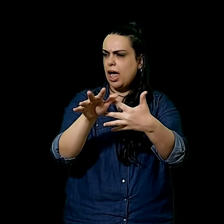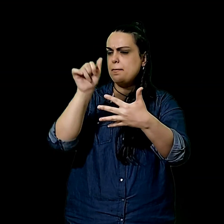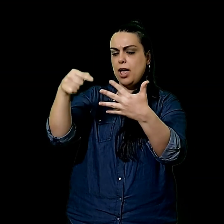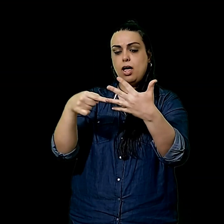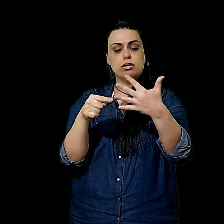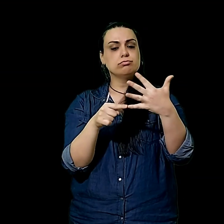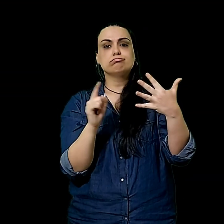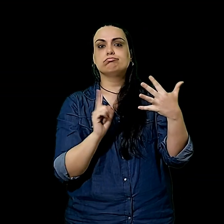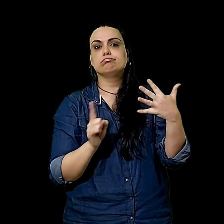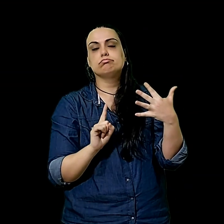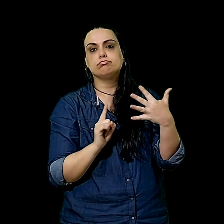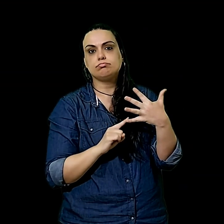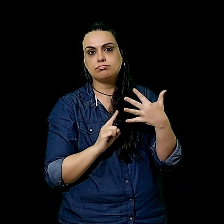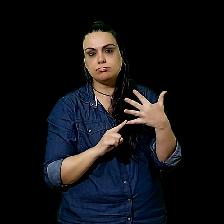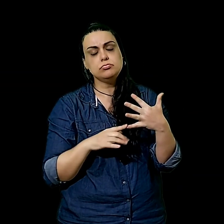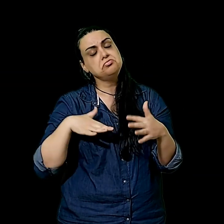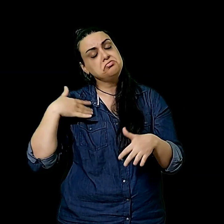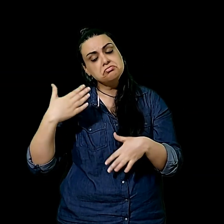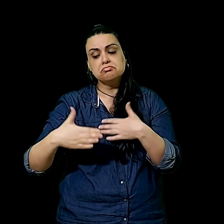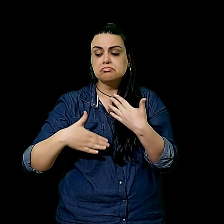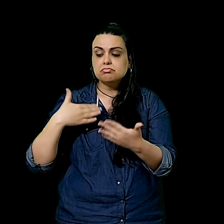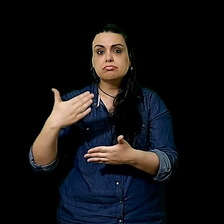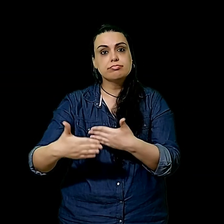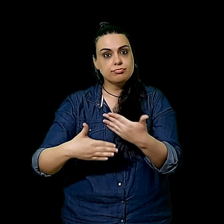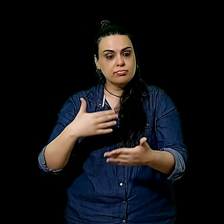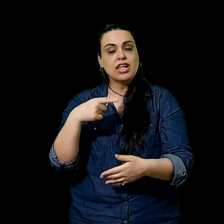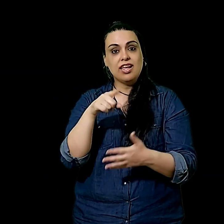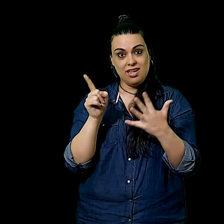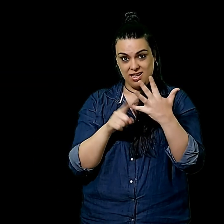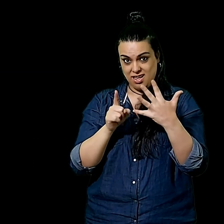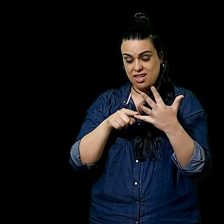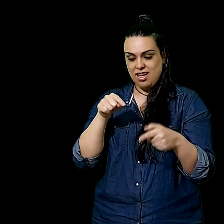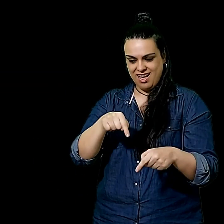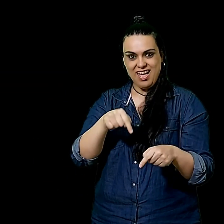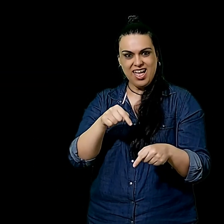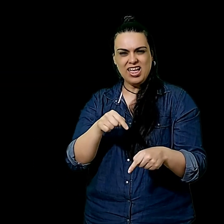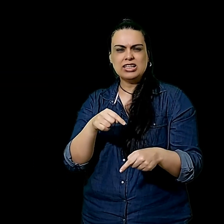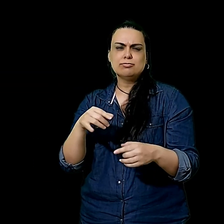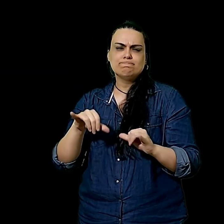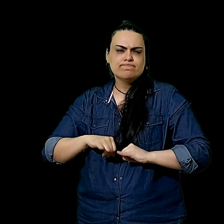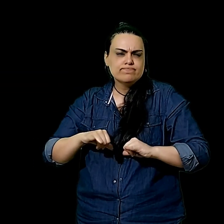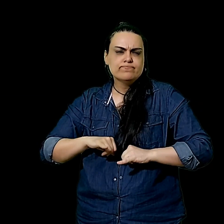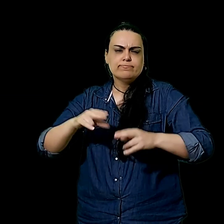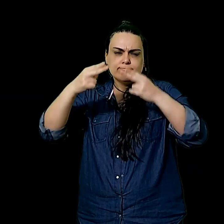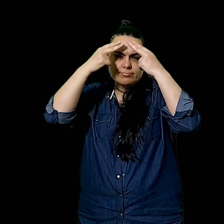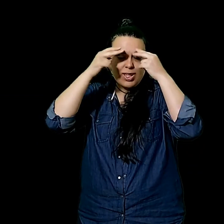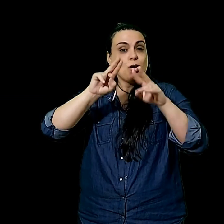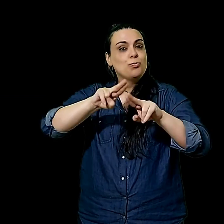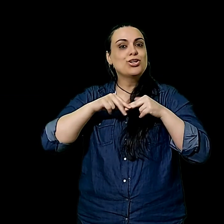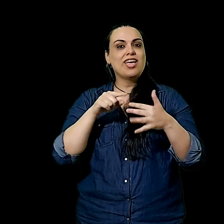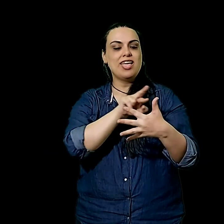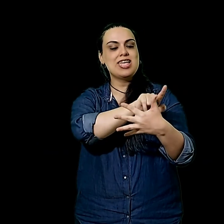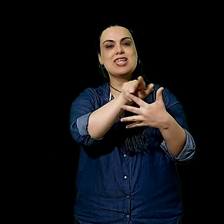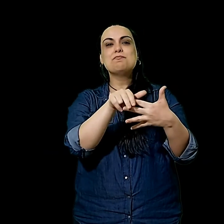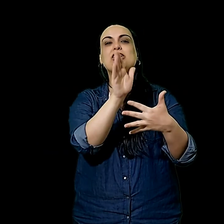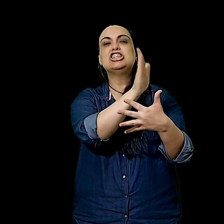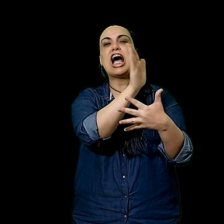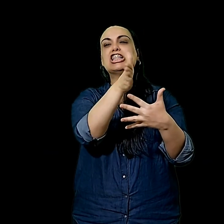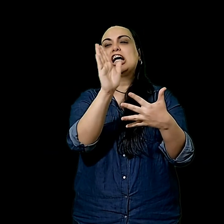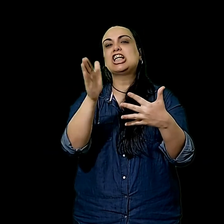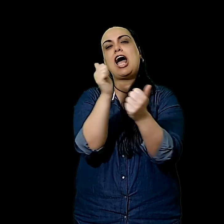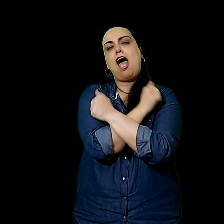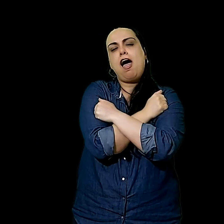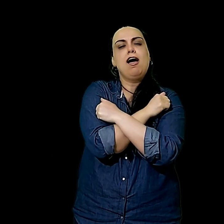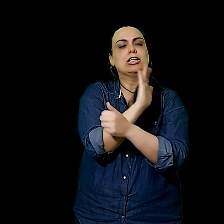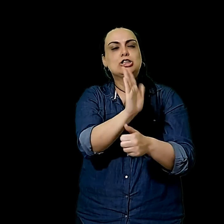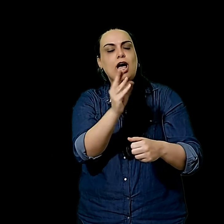outros irmãos, sim. E passou. Ela precisou administrar isso com certa dificuldade, porque todo mundo teve oportunidade de se